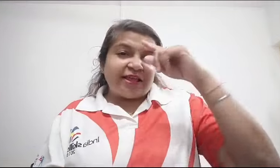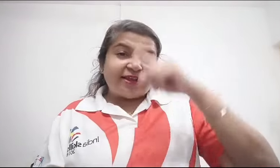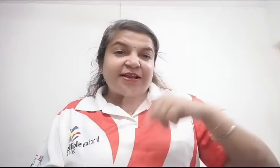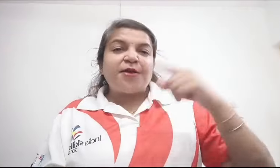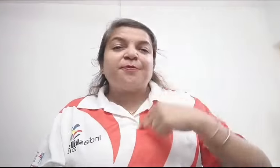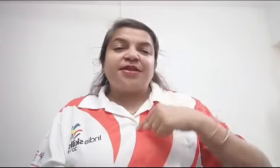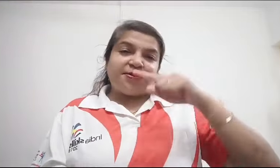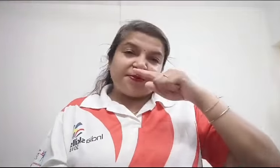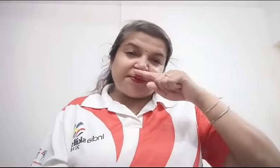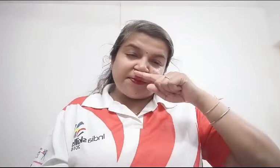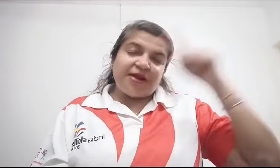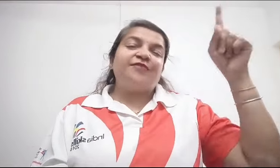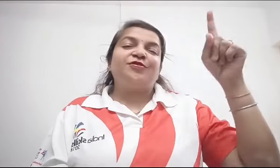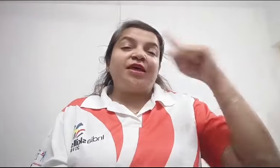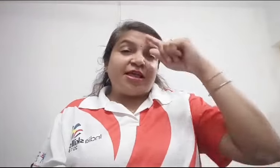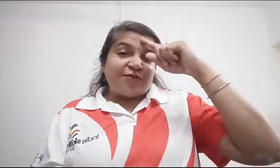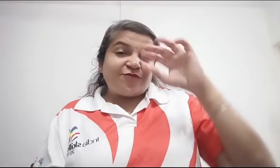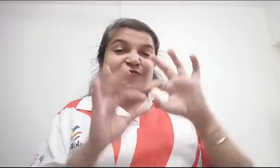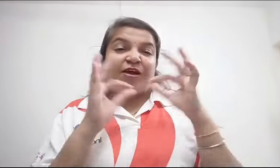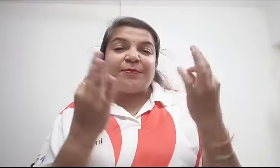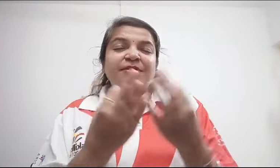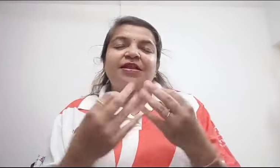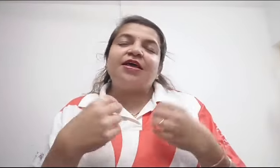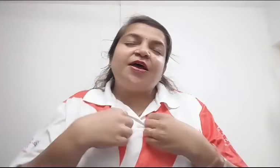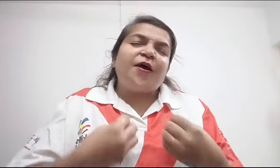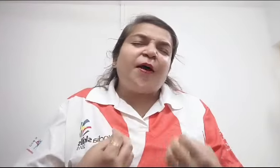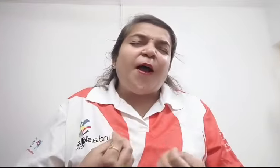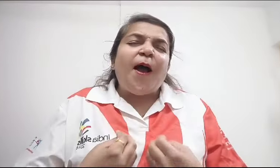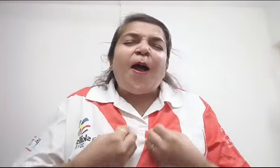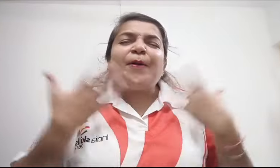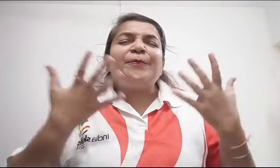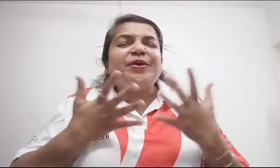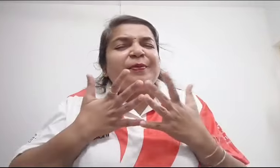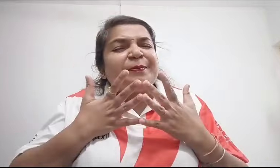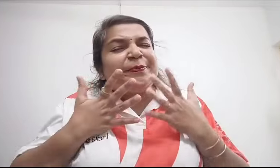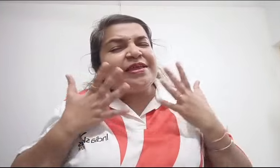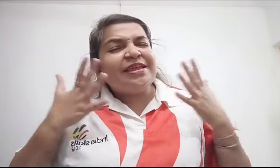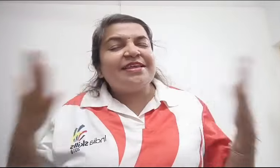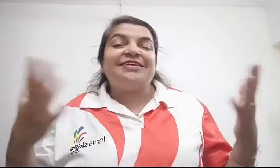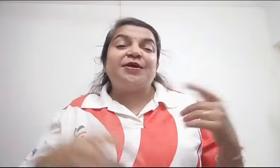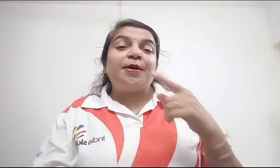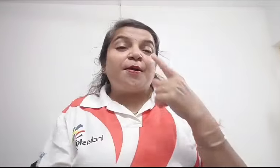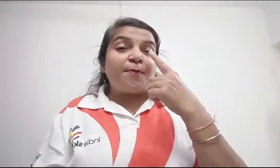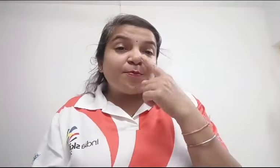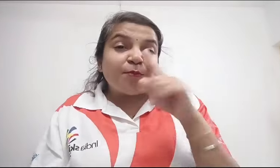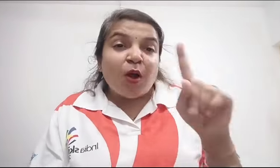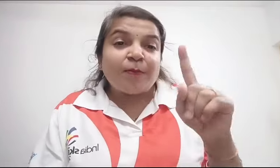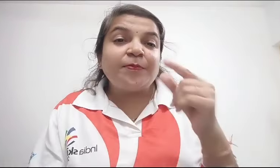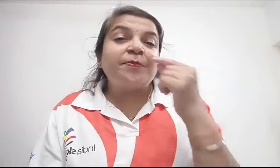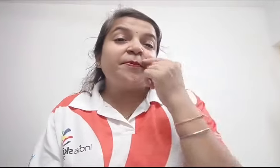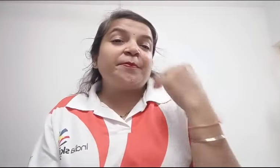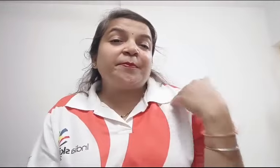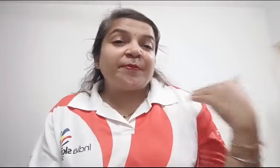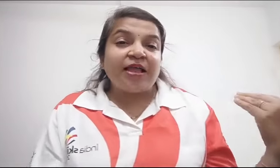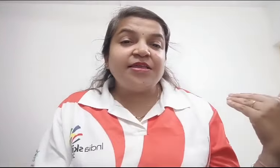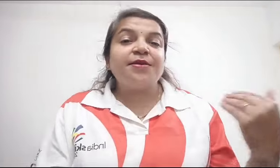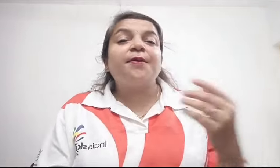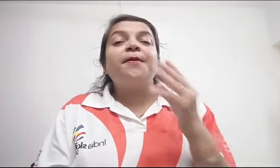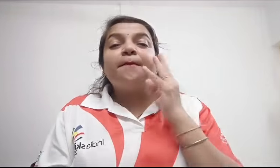उसी वक्त मैंने सोचा था, कि आगे जाके इंडिया के लिए gold medal लेके ही आना है, और आते ही